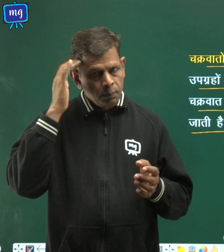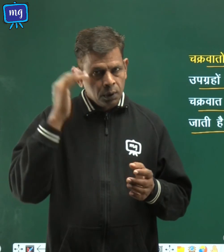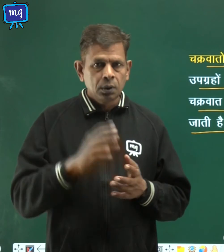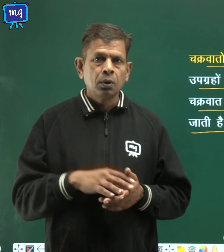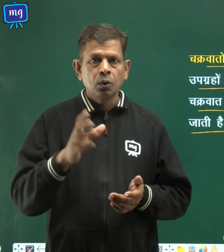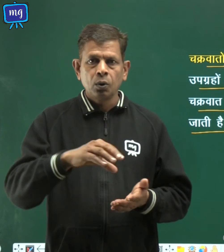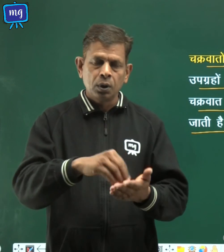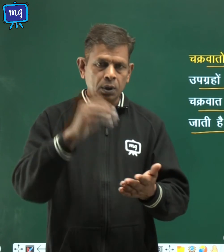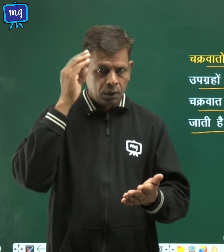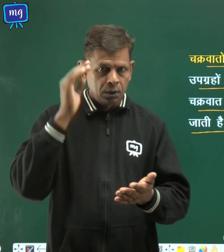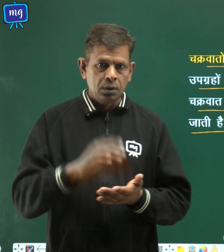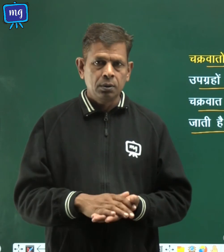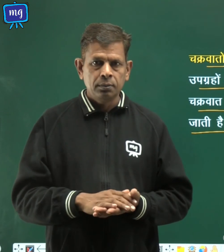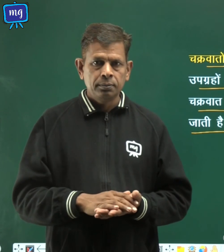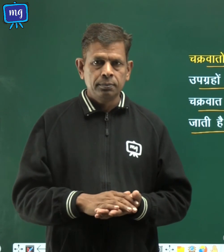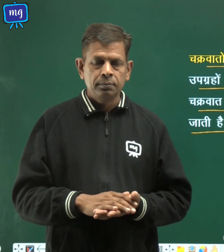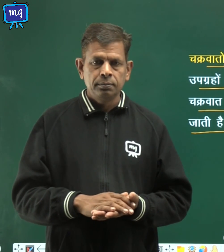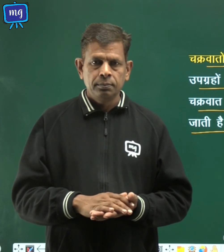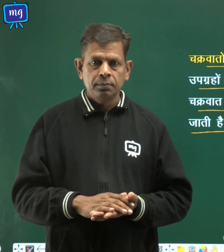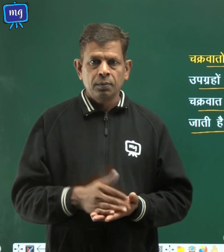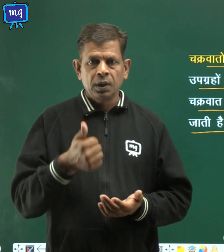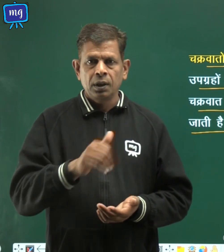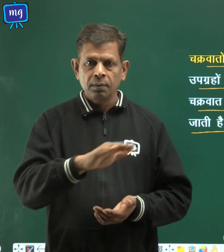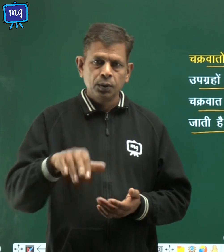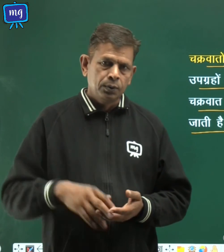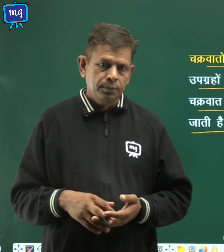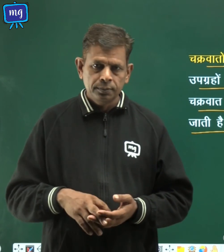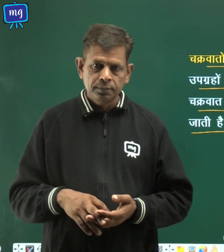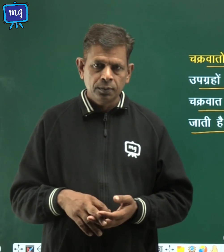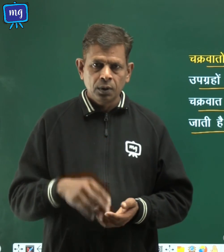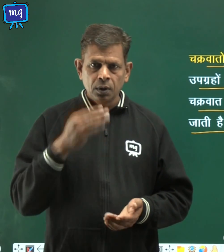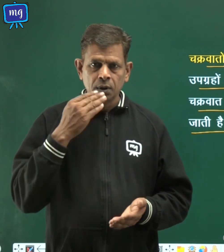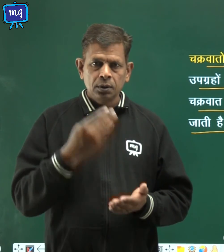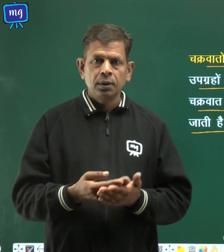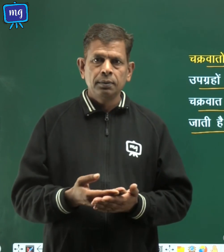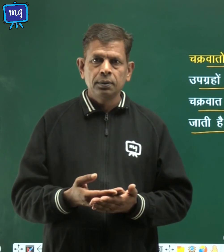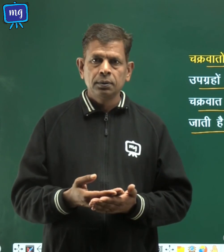और याद भी करना। ठीक है बच्चों, धन्यवाद।